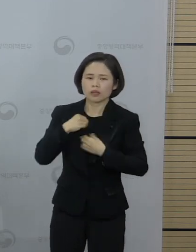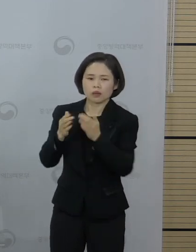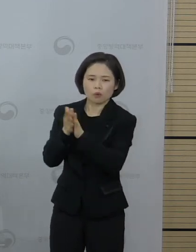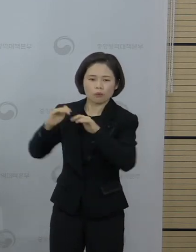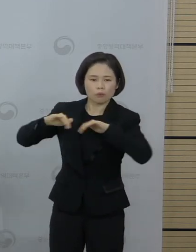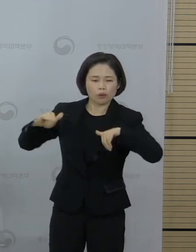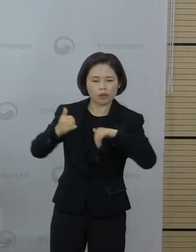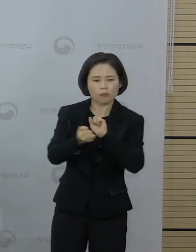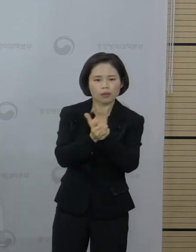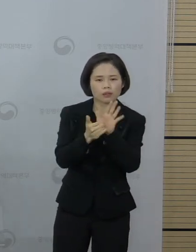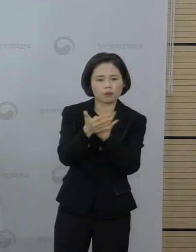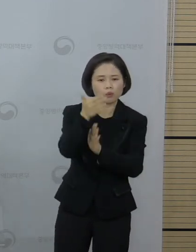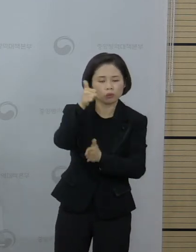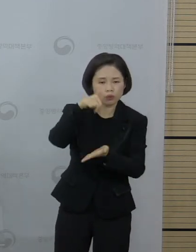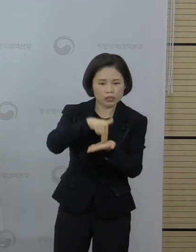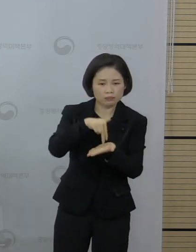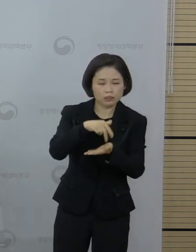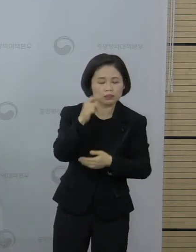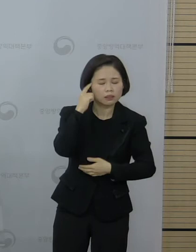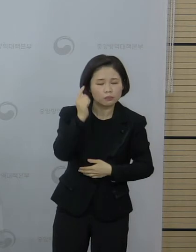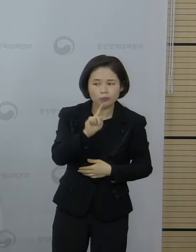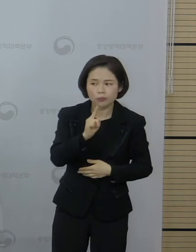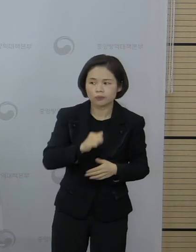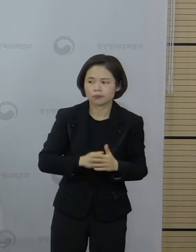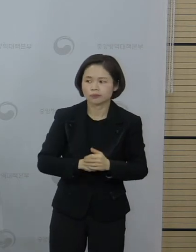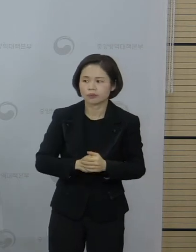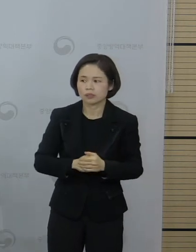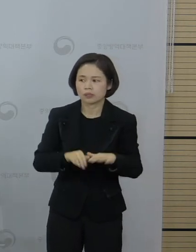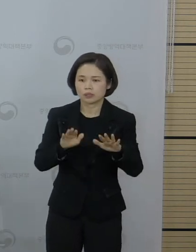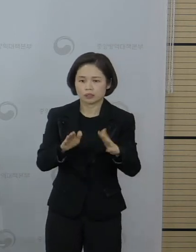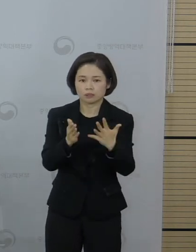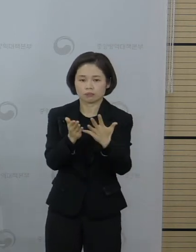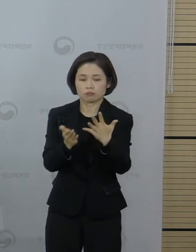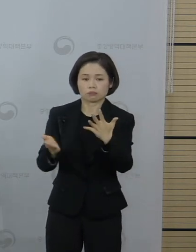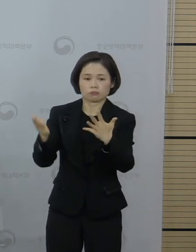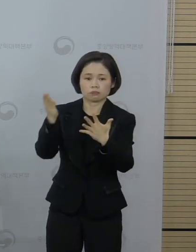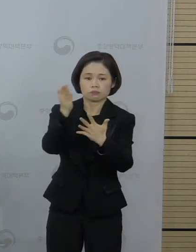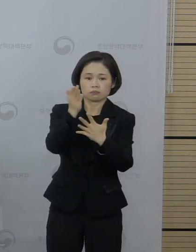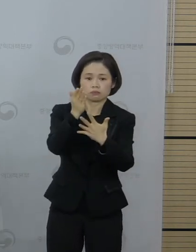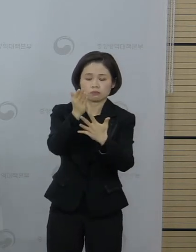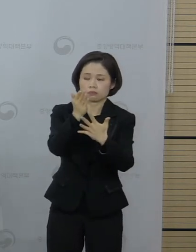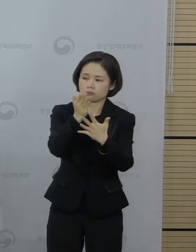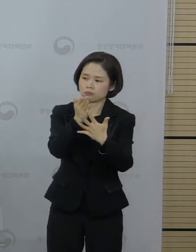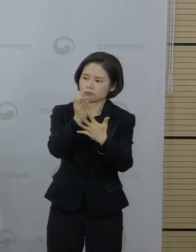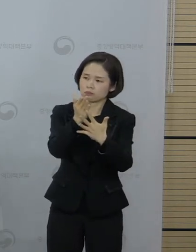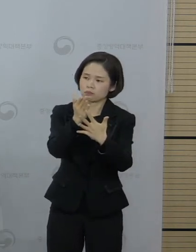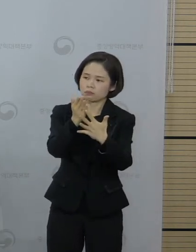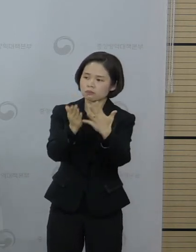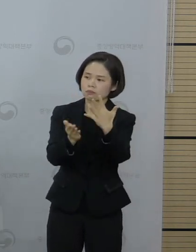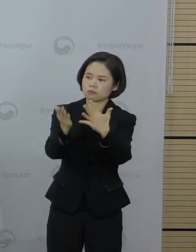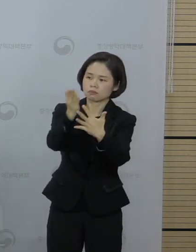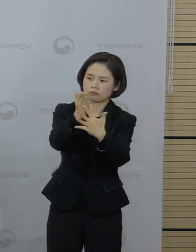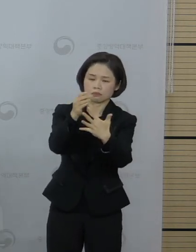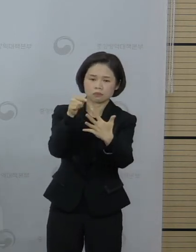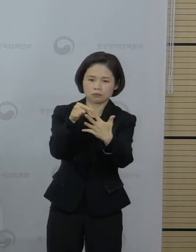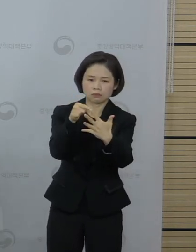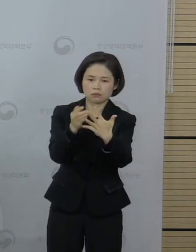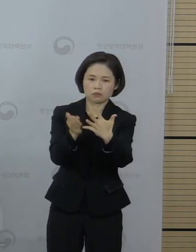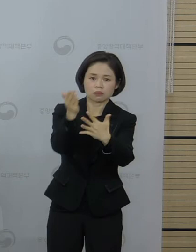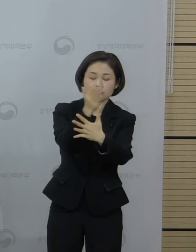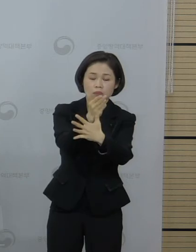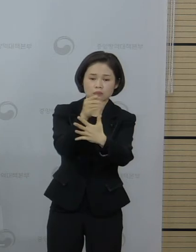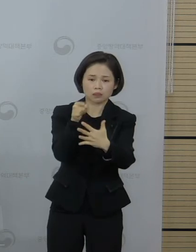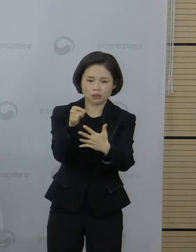무엇인지 궁금하다는 질문입니다. 지금의 거리두기 방식이 조정 방식이 방역 관리에 효과적이라고